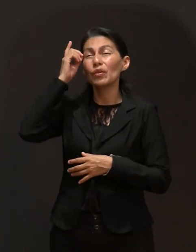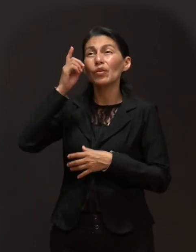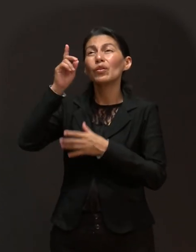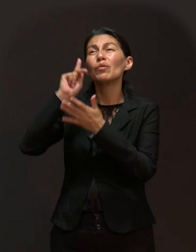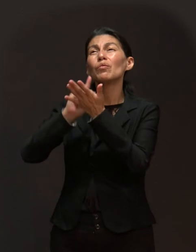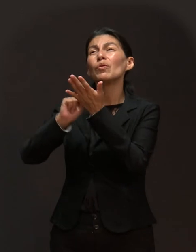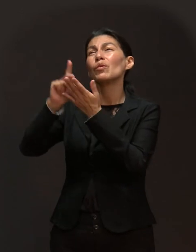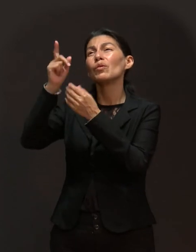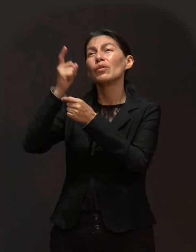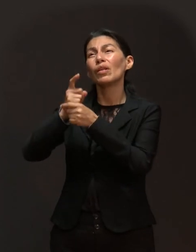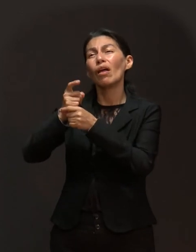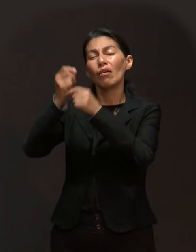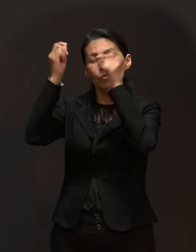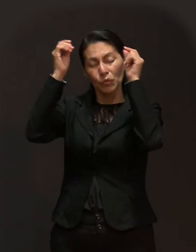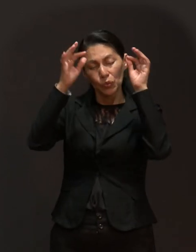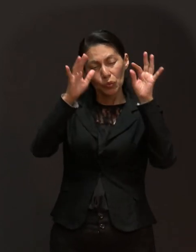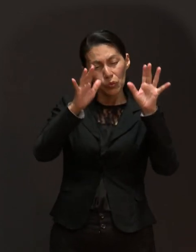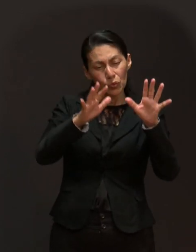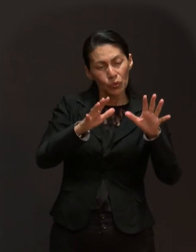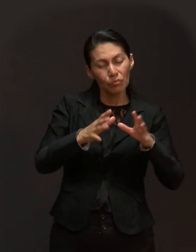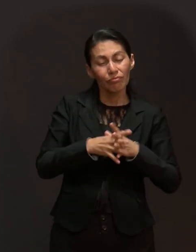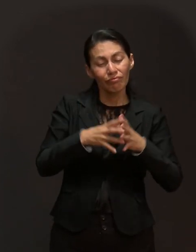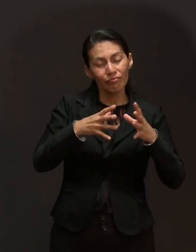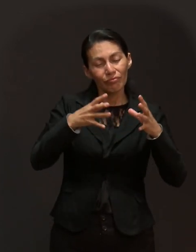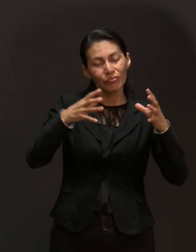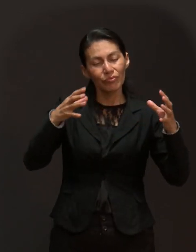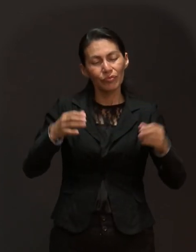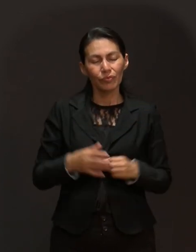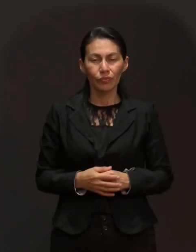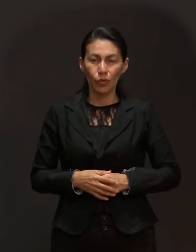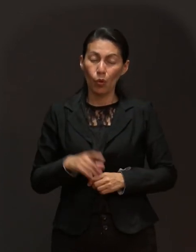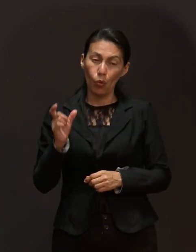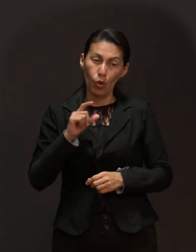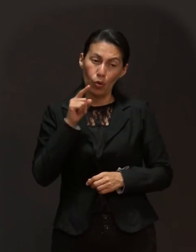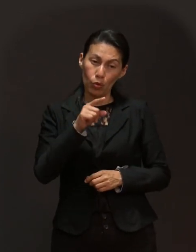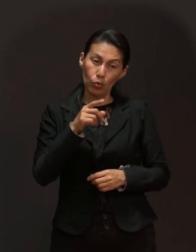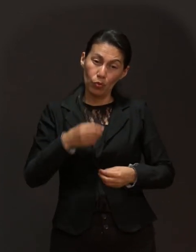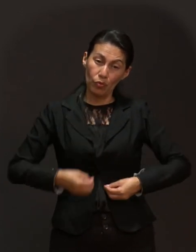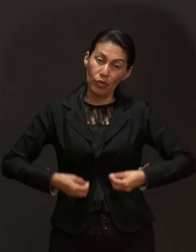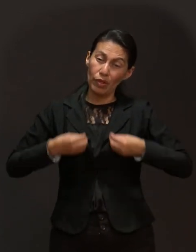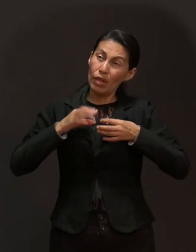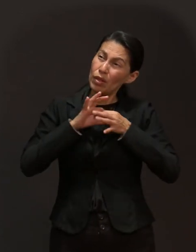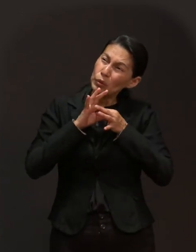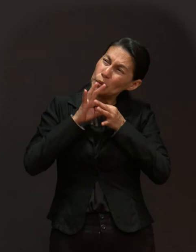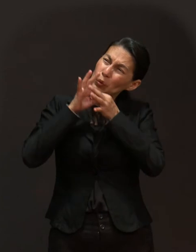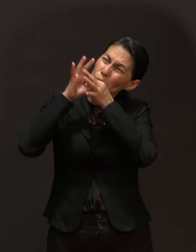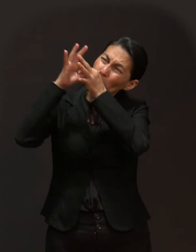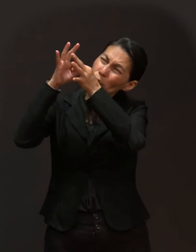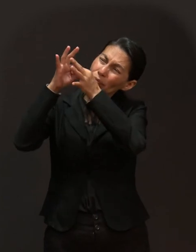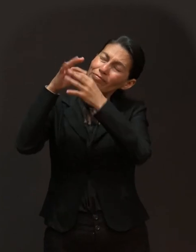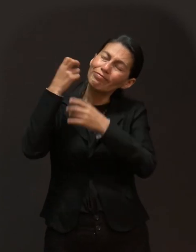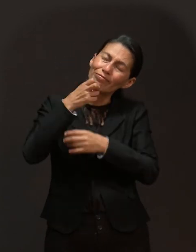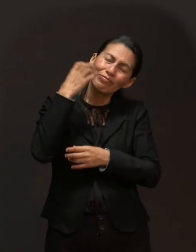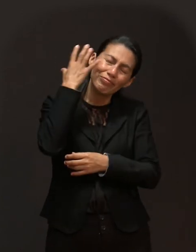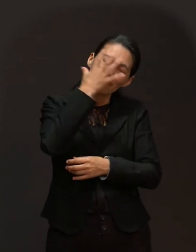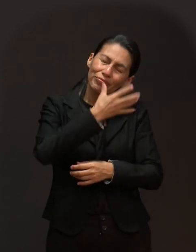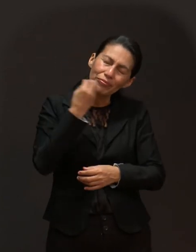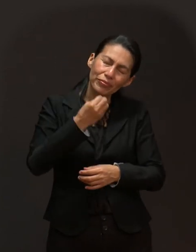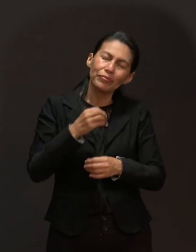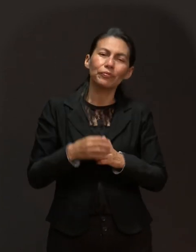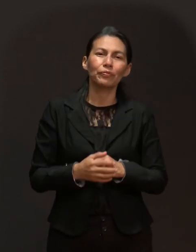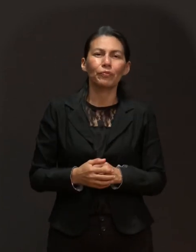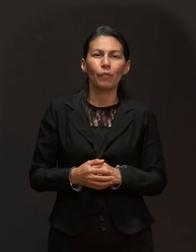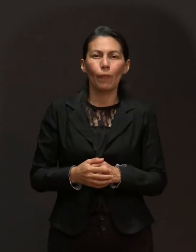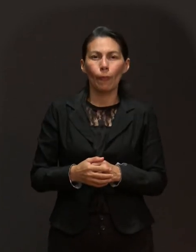desarrollo de la voluntad de Dios tu vida alrededor de Dios eso es lo maravilloso de la